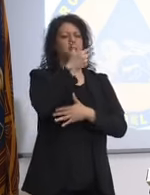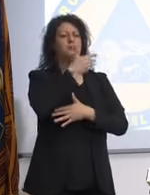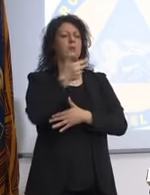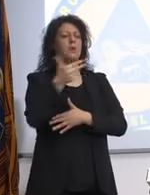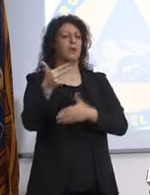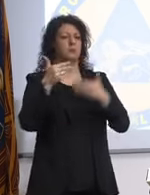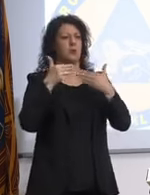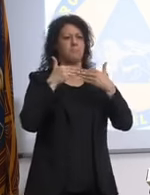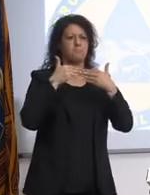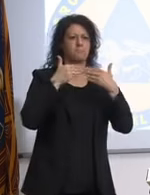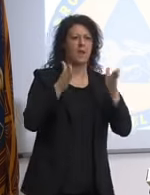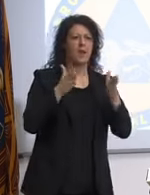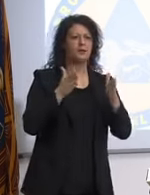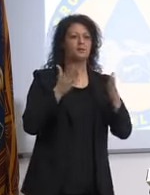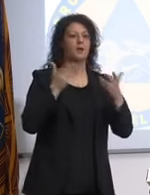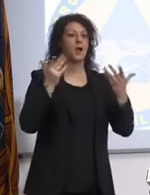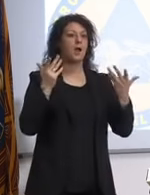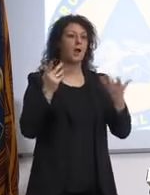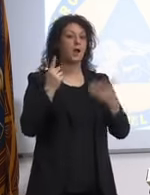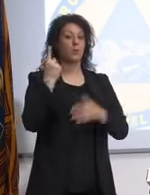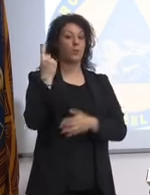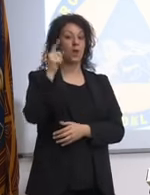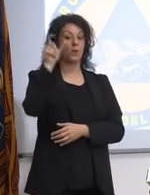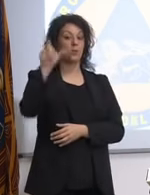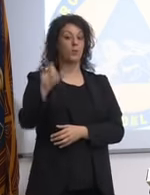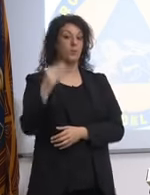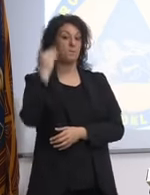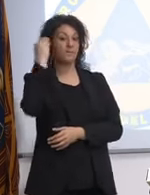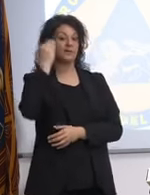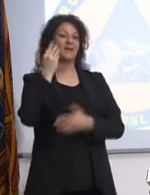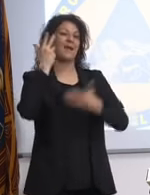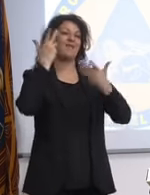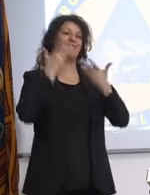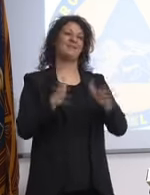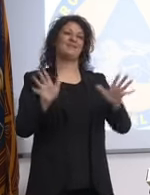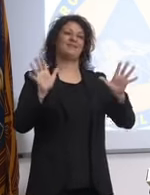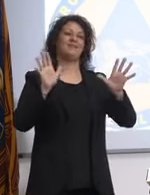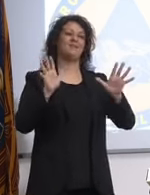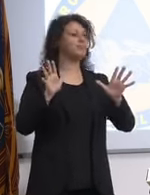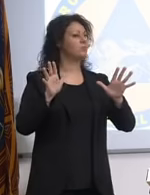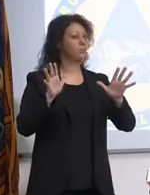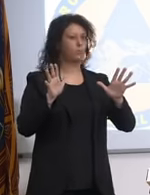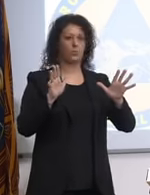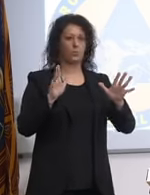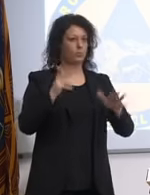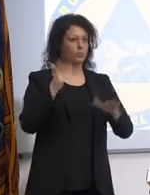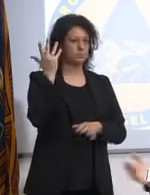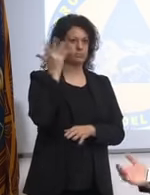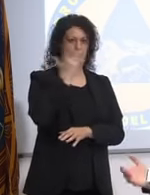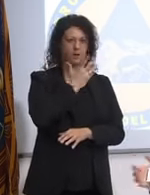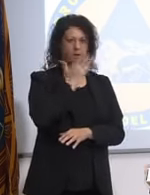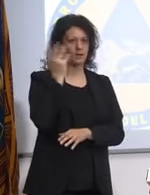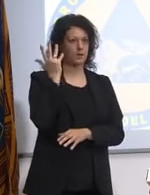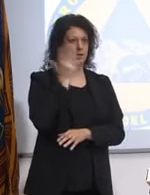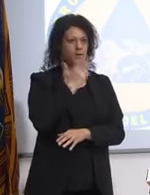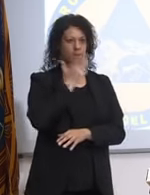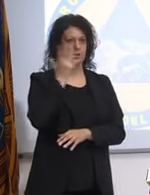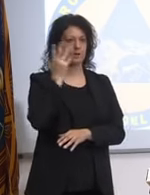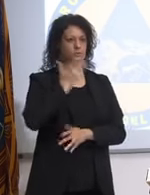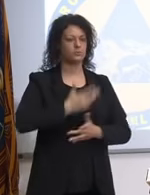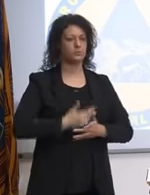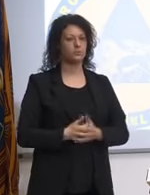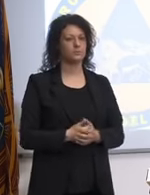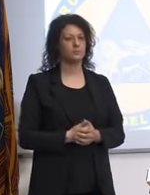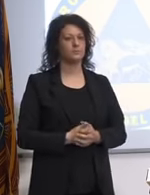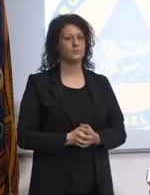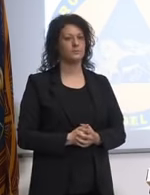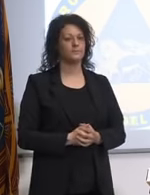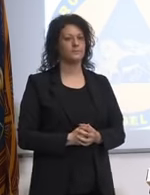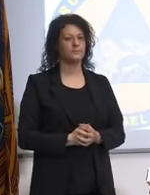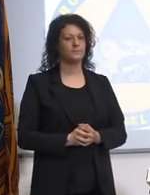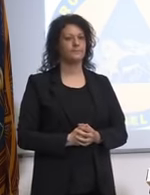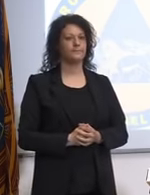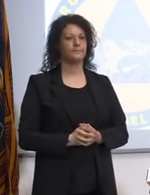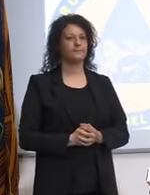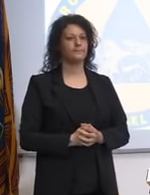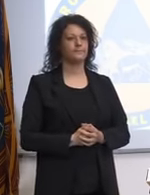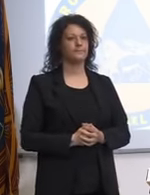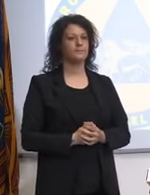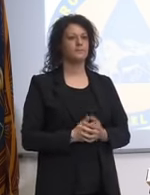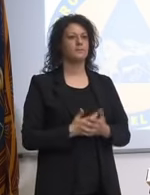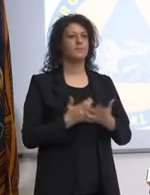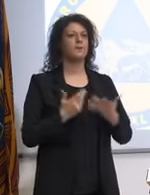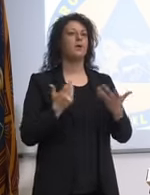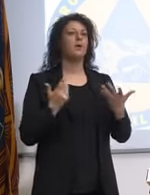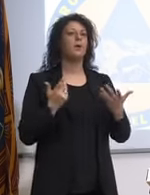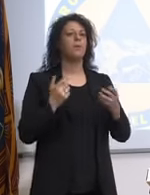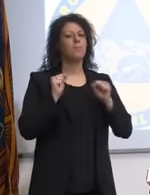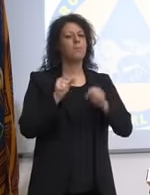aperto o quant'altro, e dice: beh, è finito tutto, vi dico che siete sulla strada sbagliata. Allora, per carità, possiamo anche affidarci al